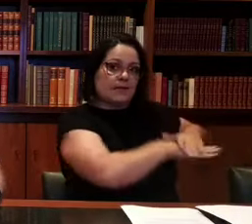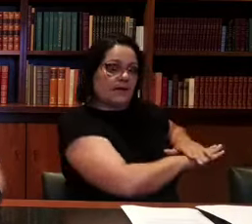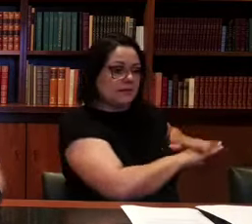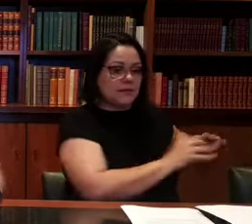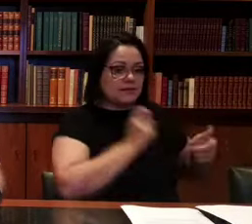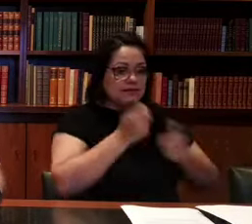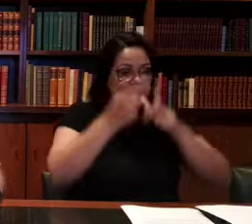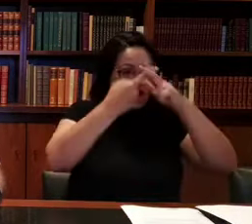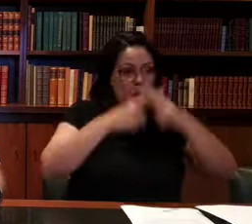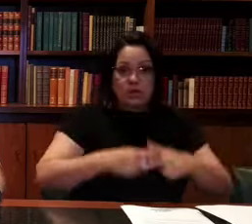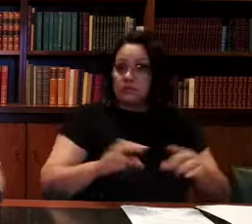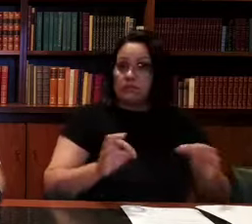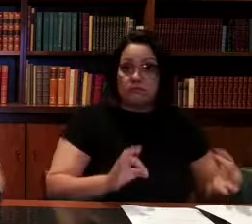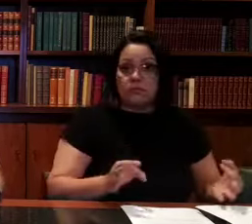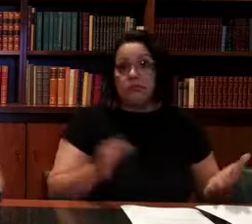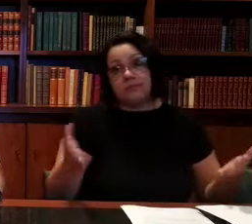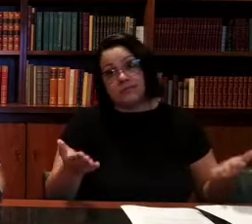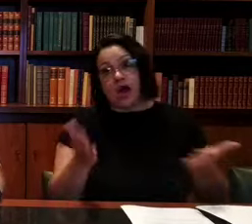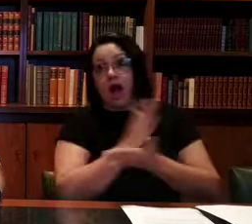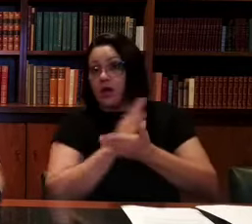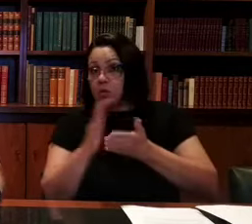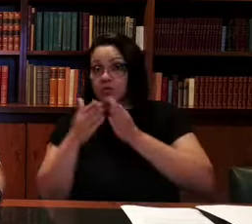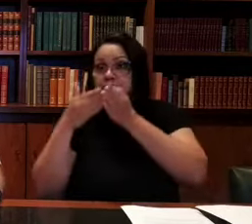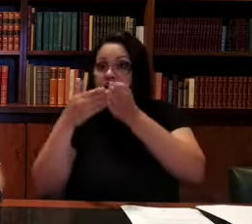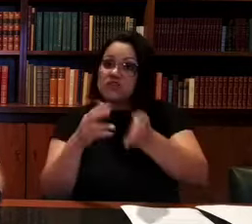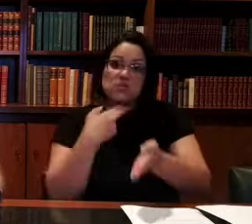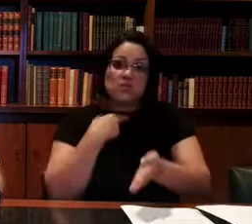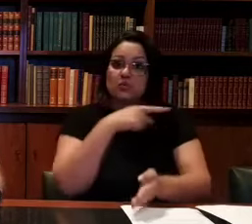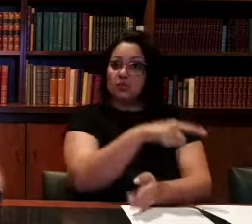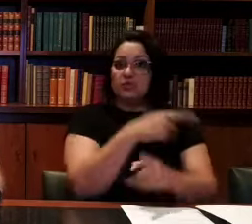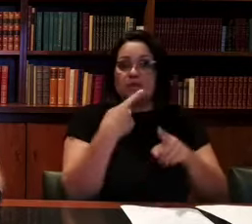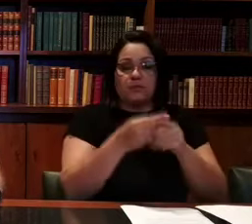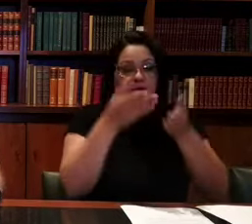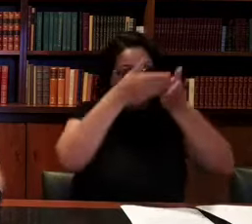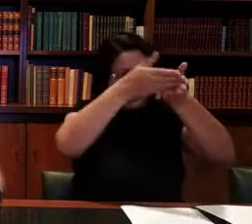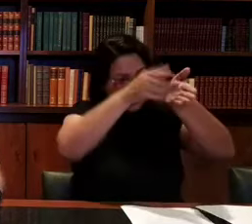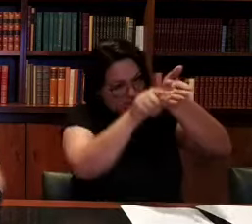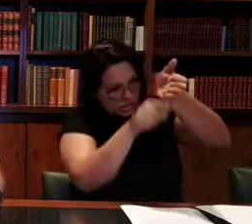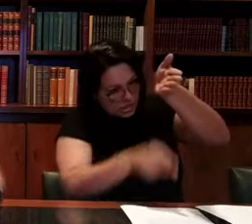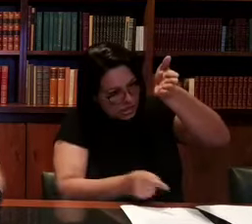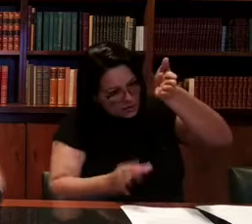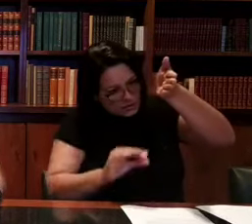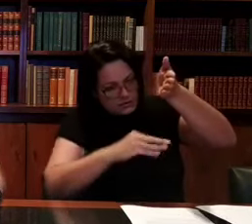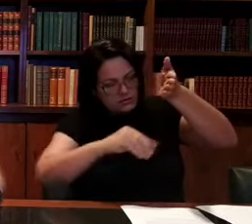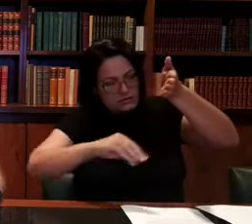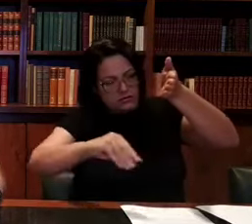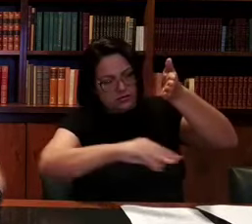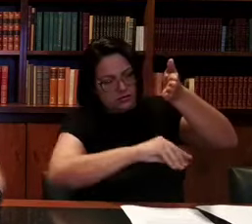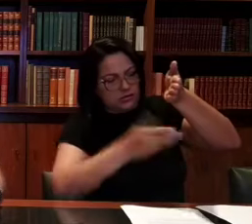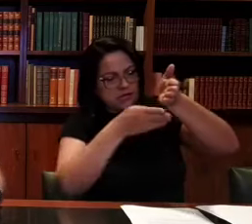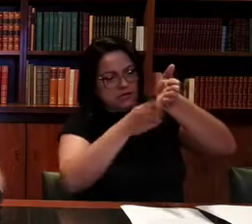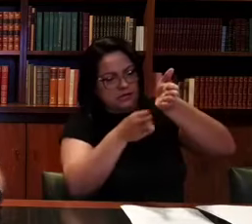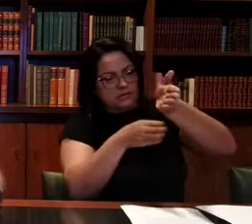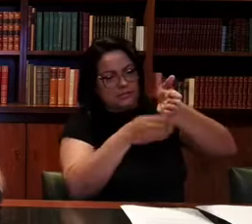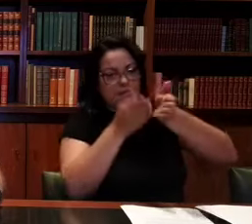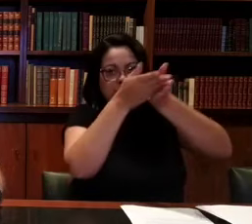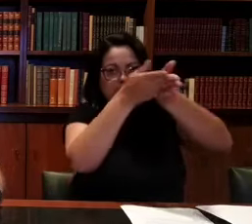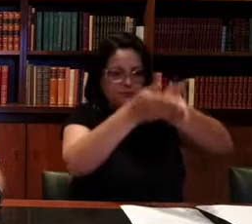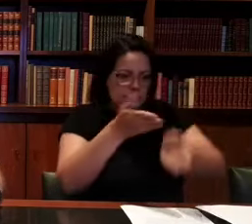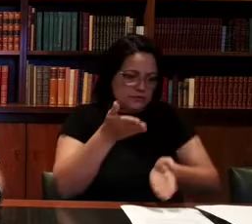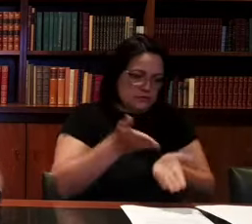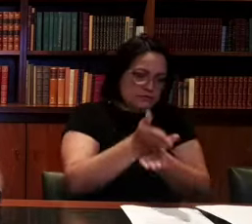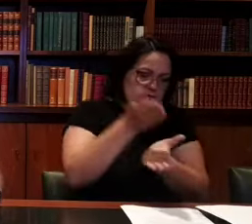exame consequência alguns navio não pode vir para cá não podia o Calado e gostava no fundo tratamento de cada cm que a gente perde lâmina é um bocado de carro que a gente deixa